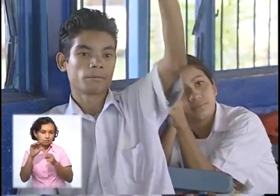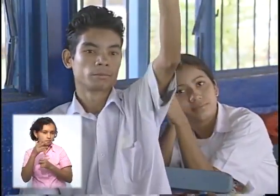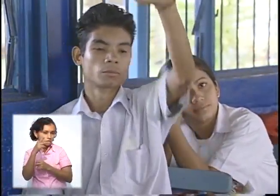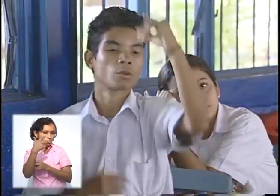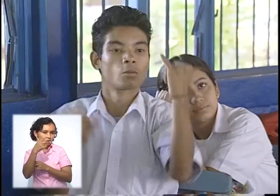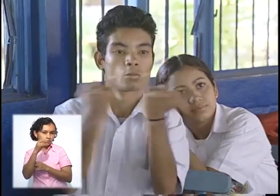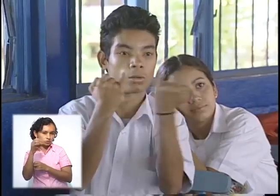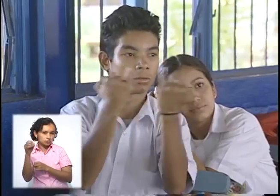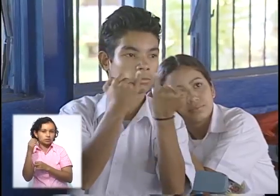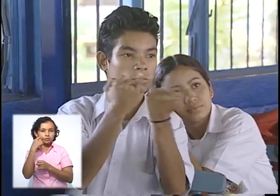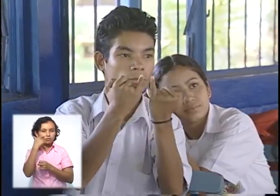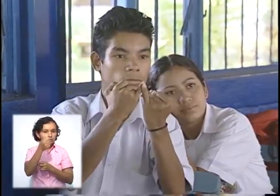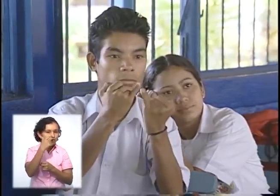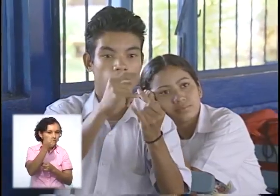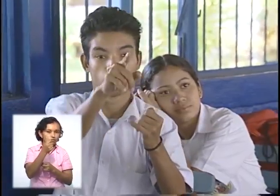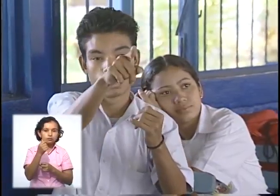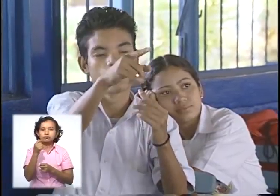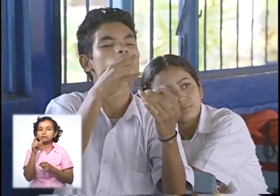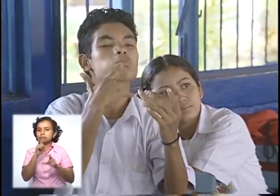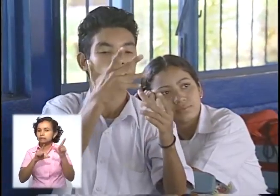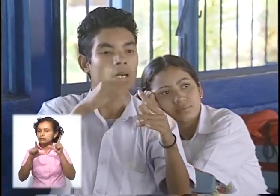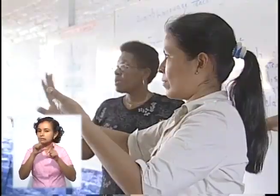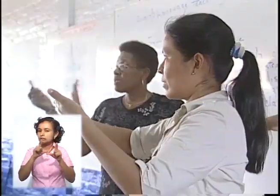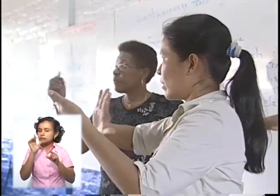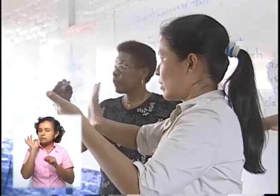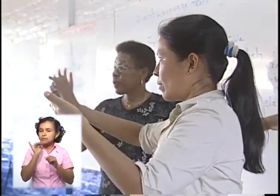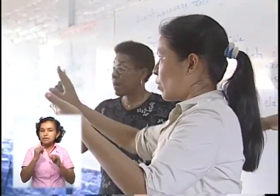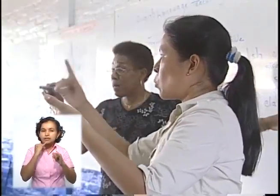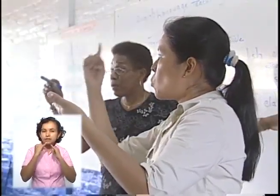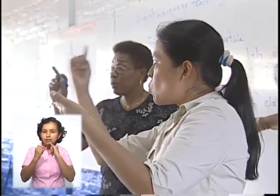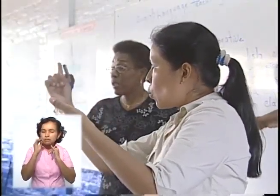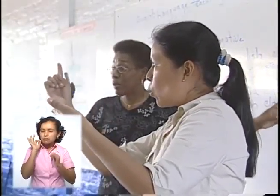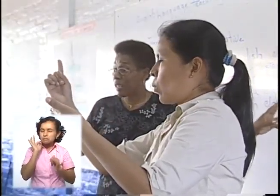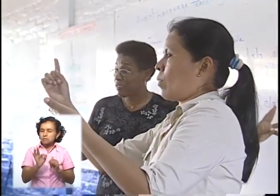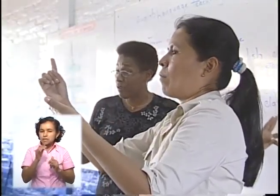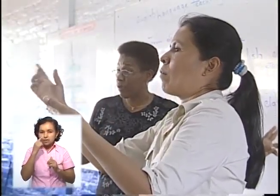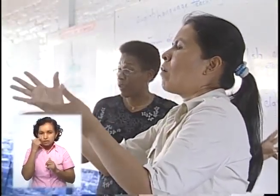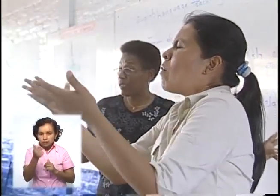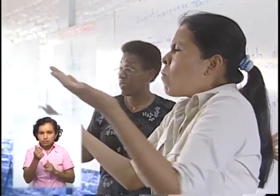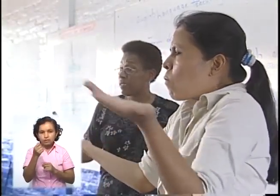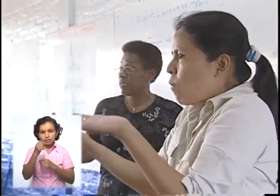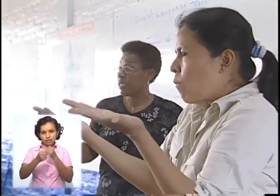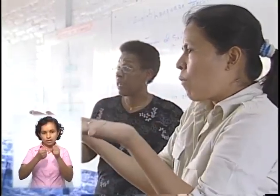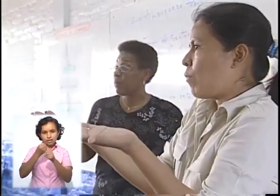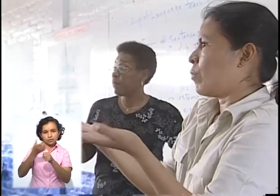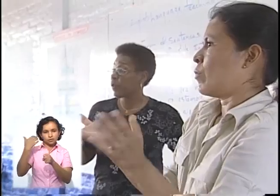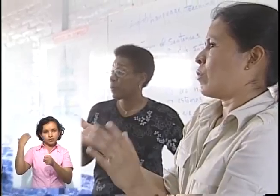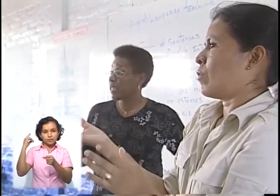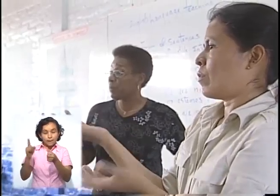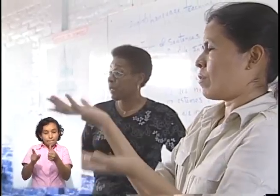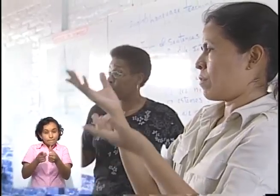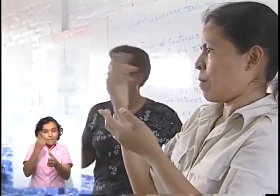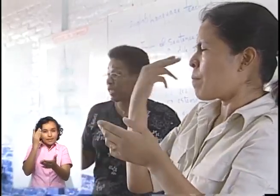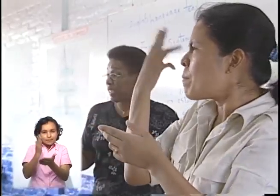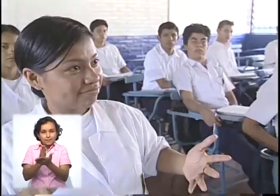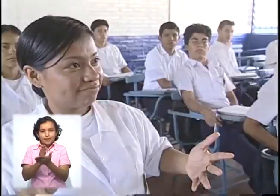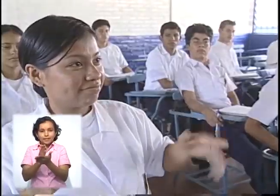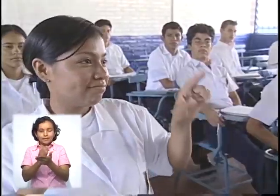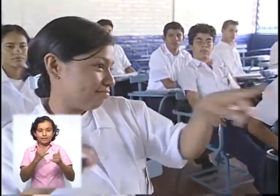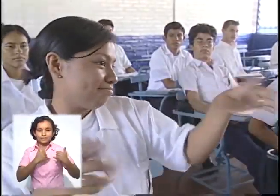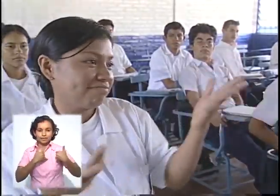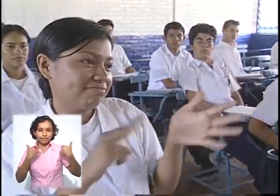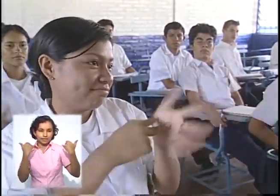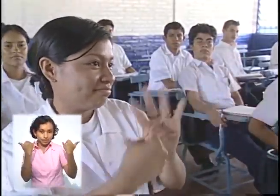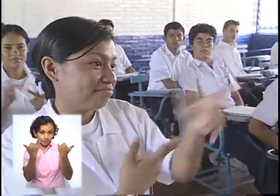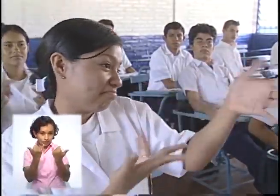conocen el idioma de señas perfectamente. Si formamos una oración en forma de... El año pasado,